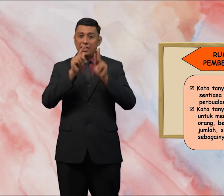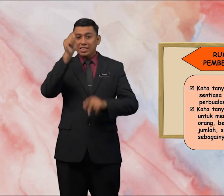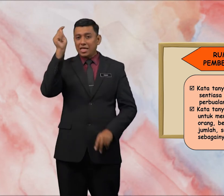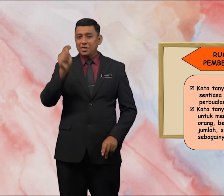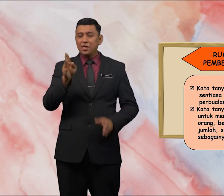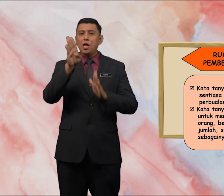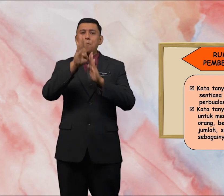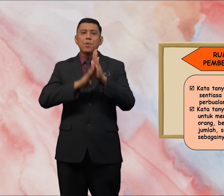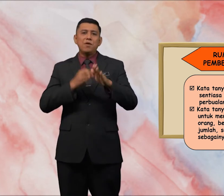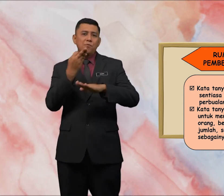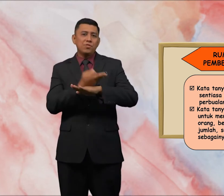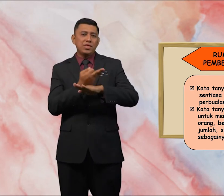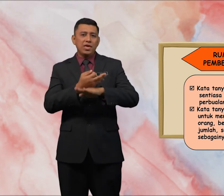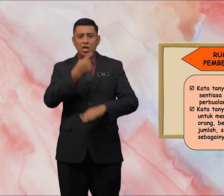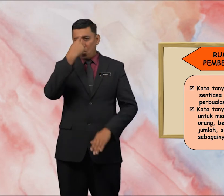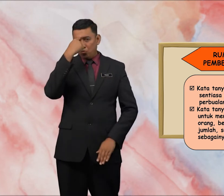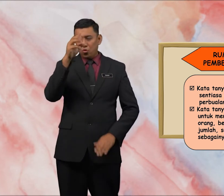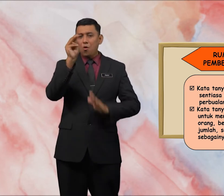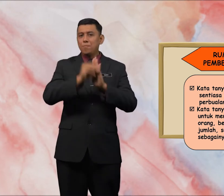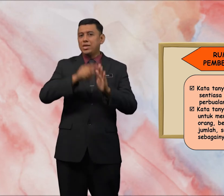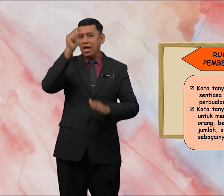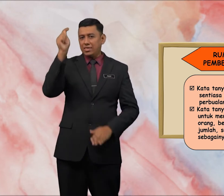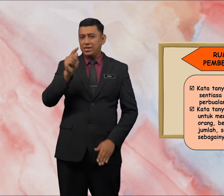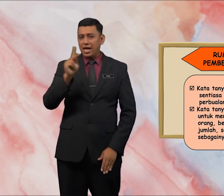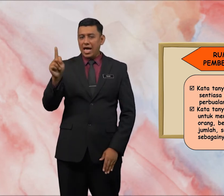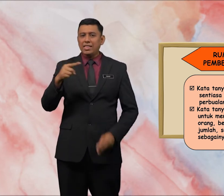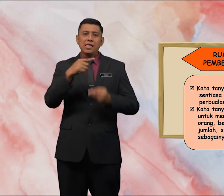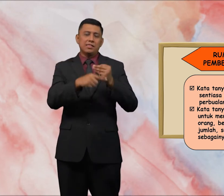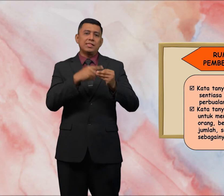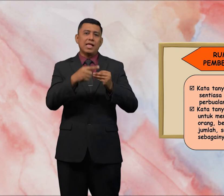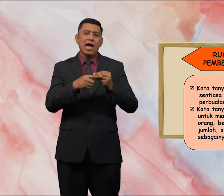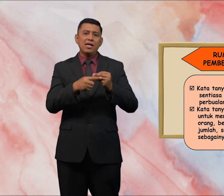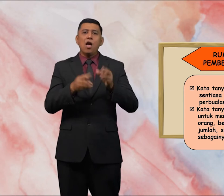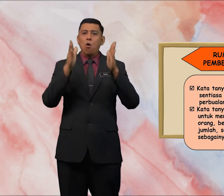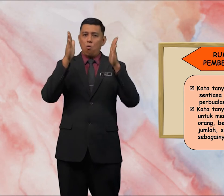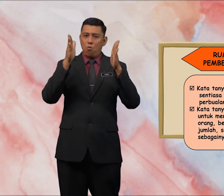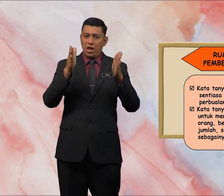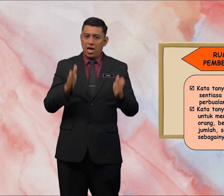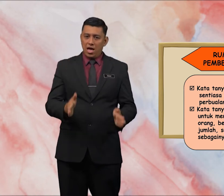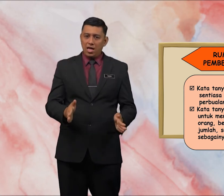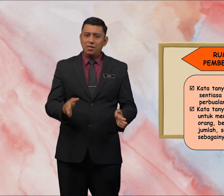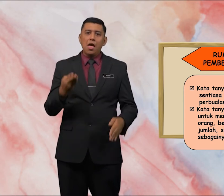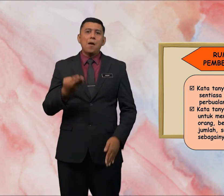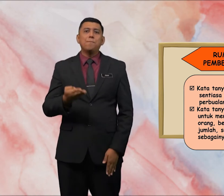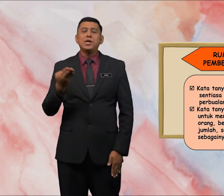Kata tanya berfungsi untuk menanyakan tentang orang,